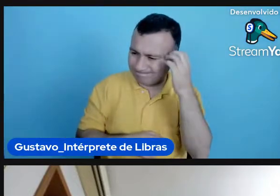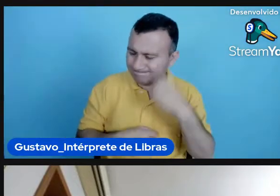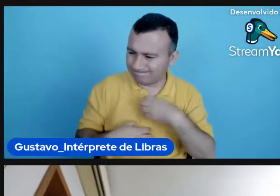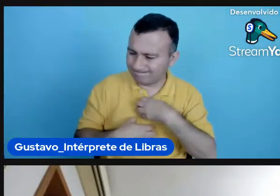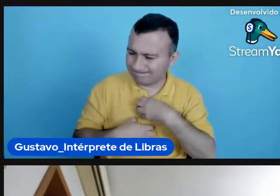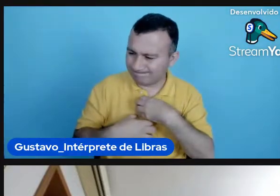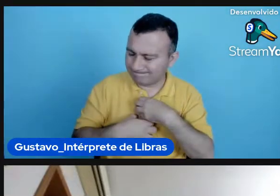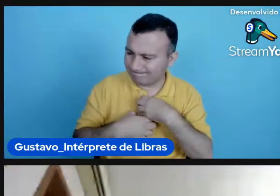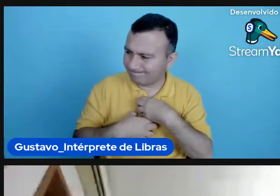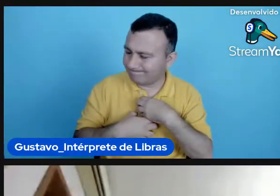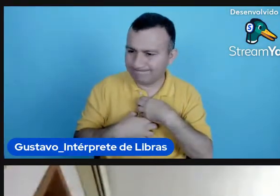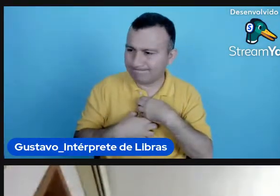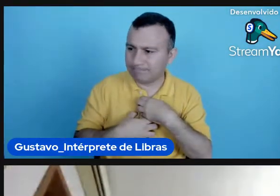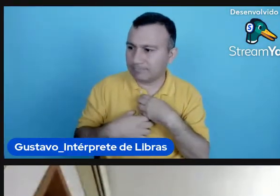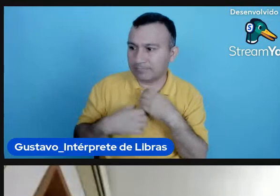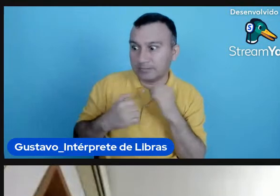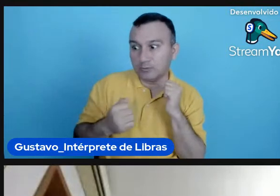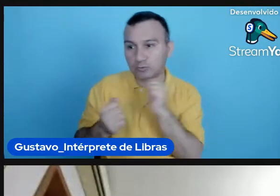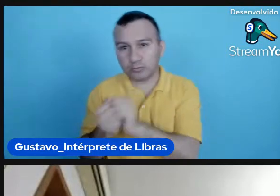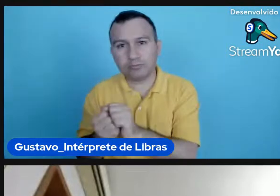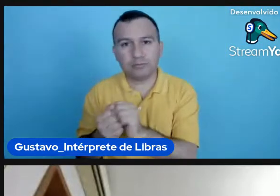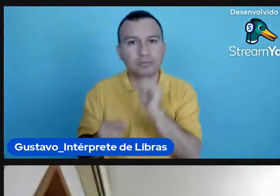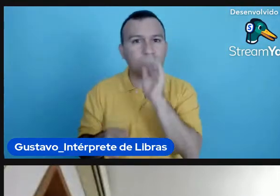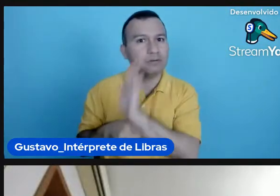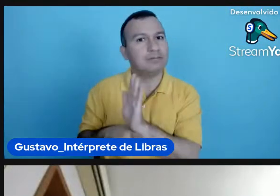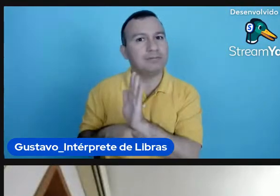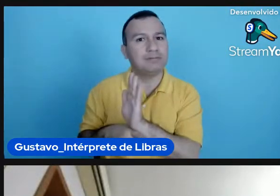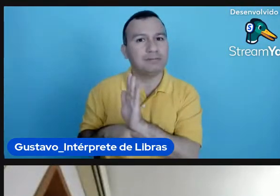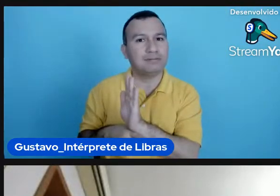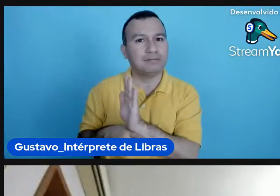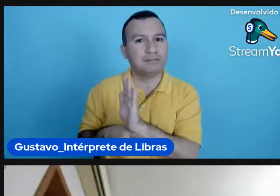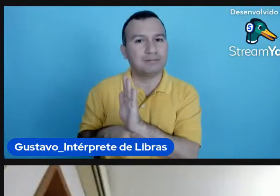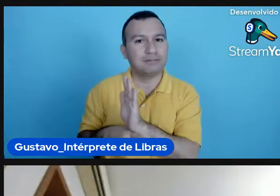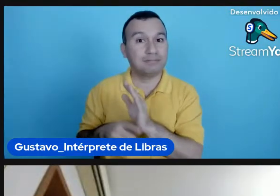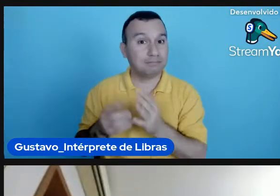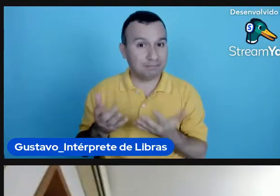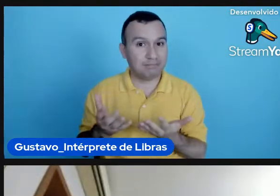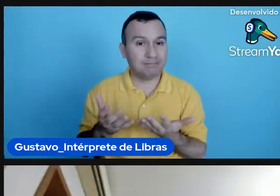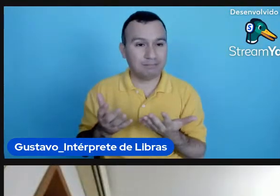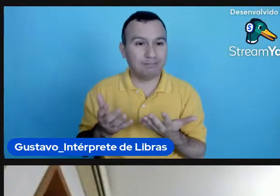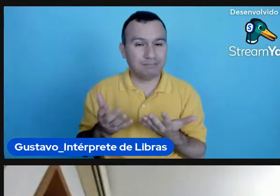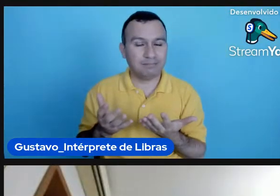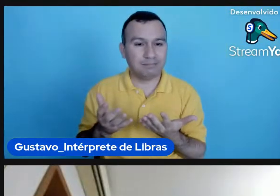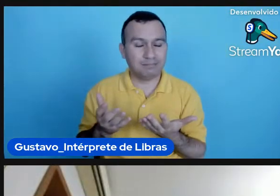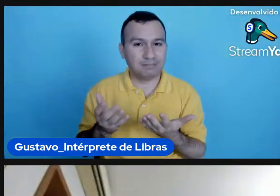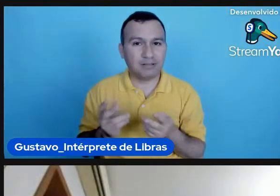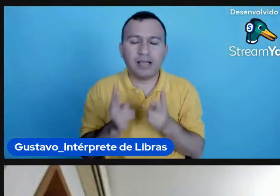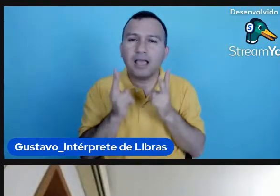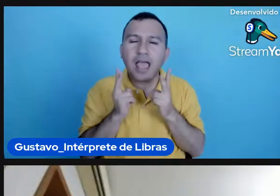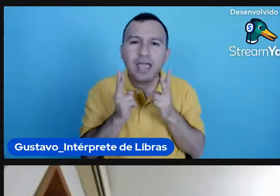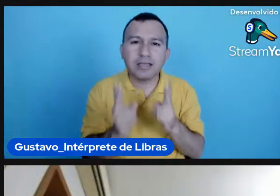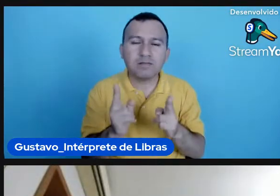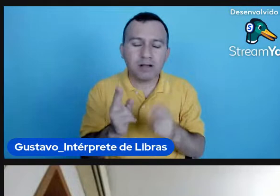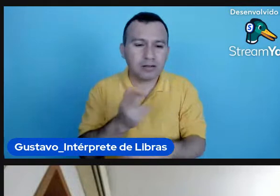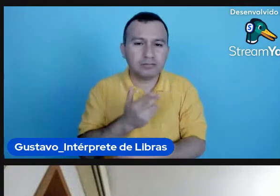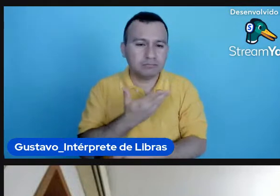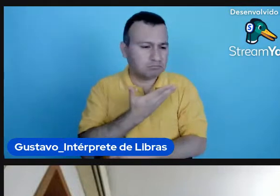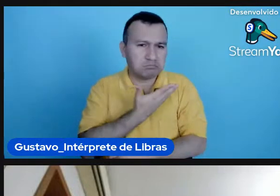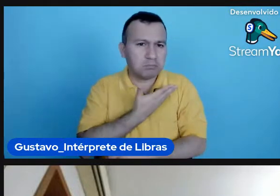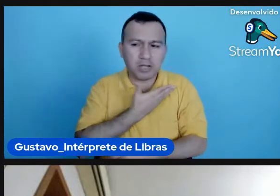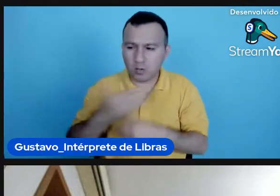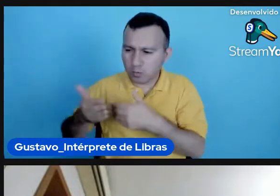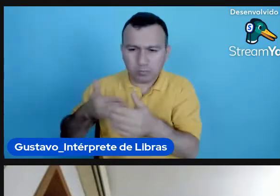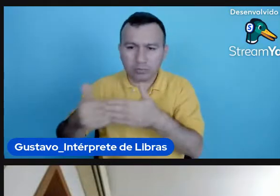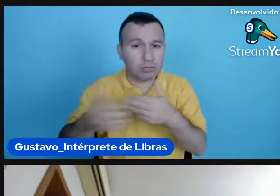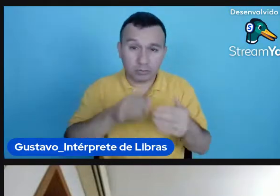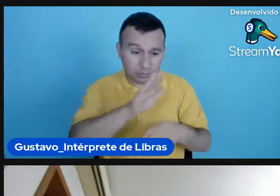chamado a estar lá nessa parceria, né? E poder auxiliar, como qualquer colega que ele auxiliaria, né? Mas isso precisa